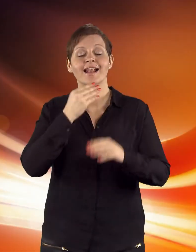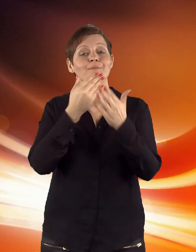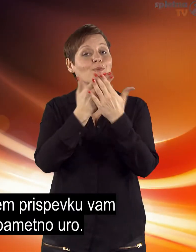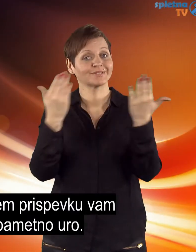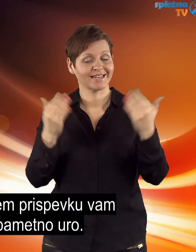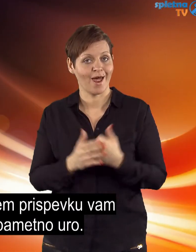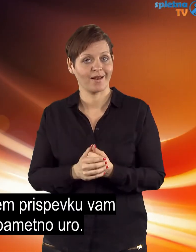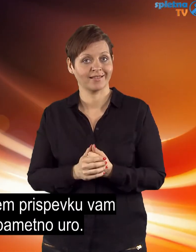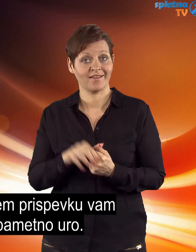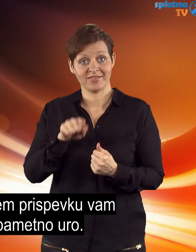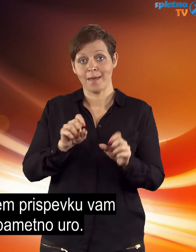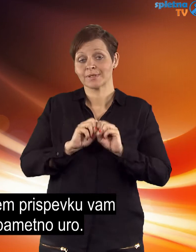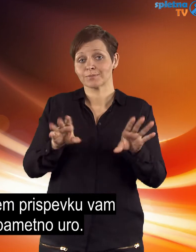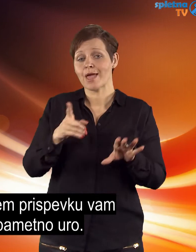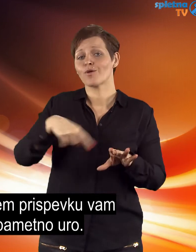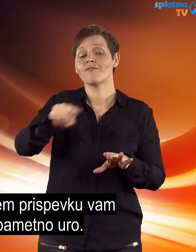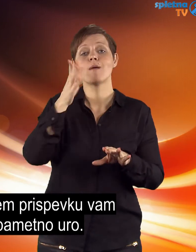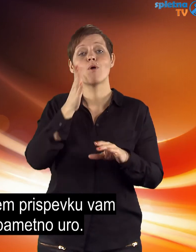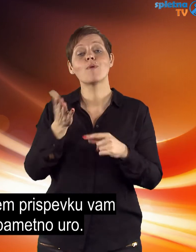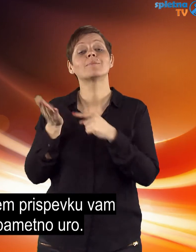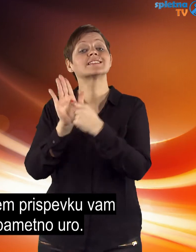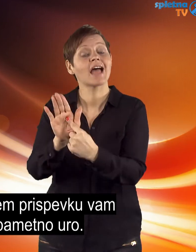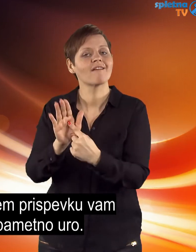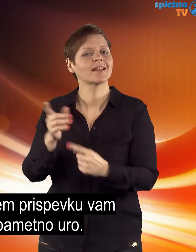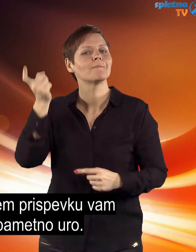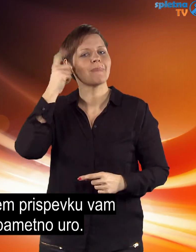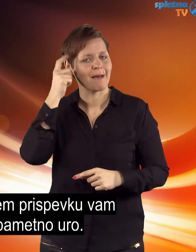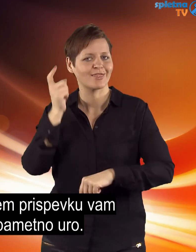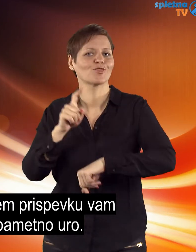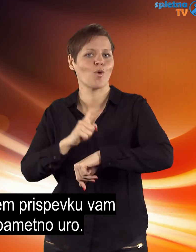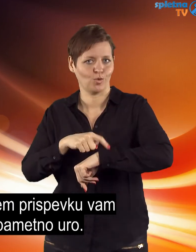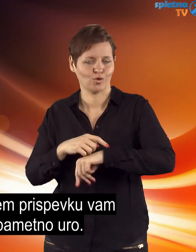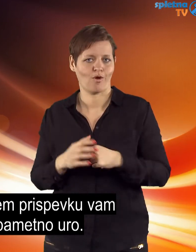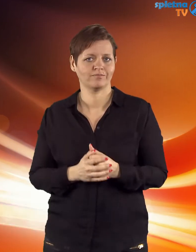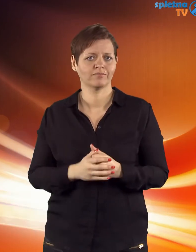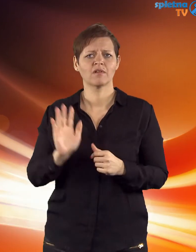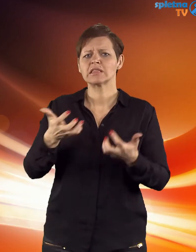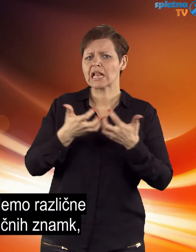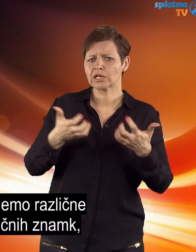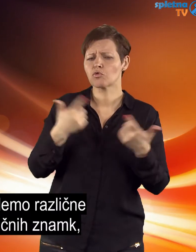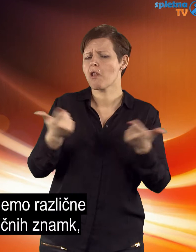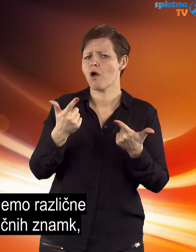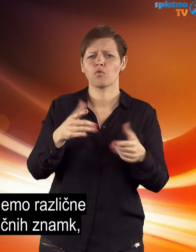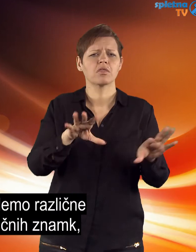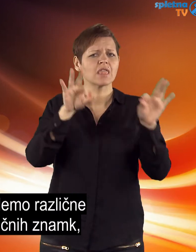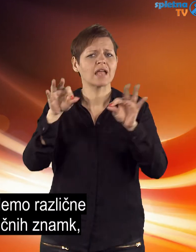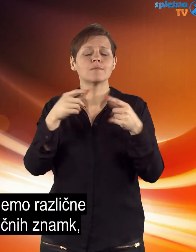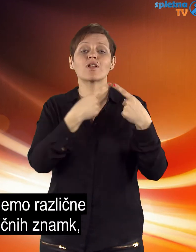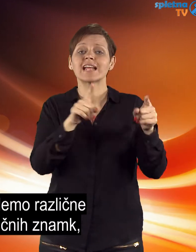Lepo pozdravljeni! V tem prispevku vam bomo predstavili pametno uro. Na trgu lahko najdemo različne